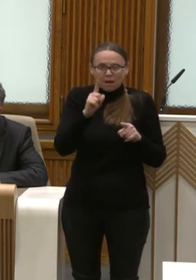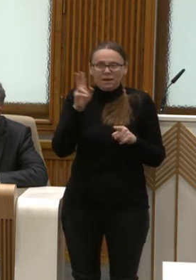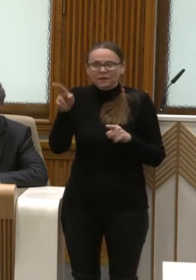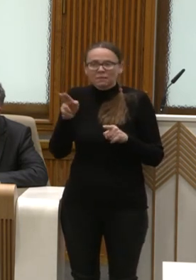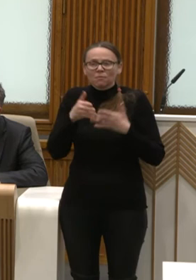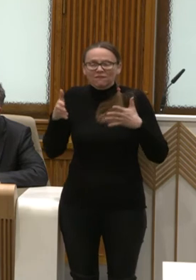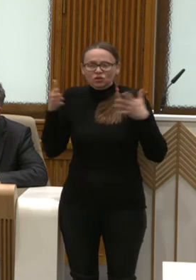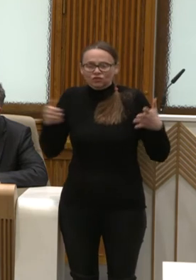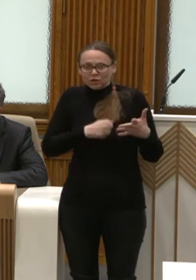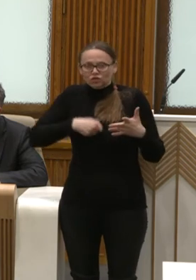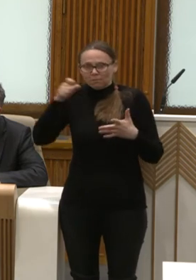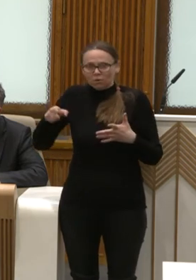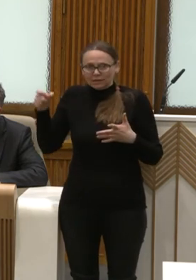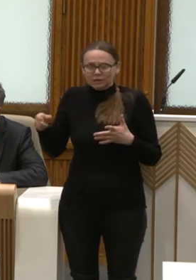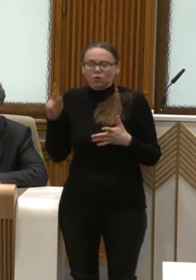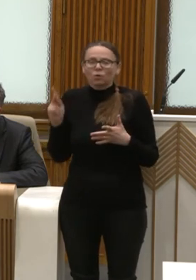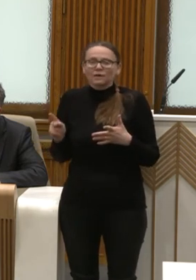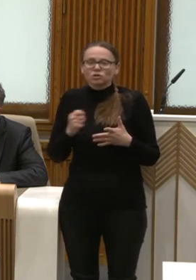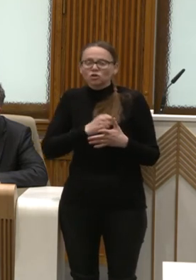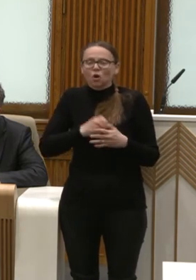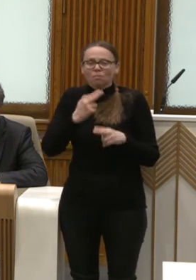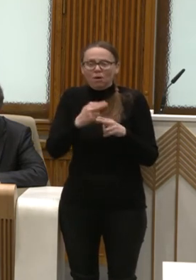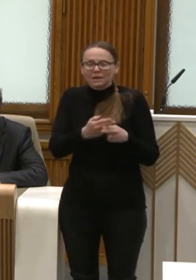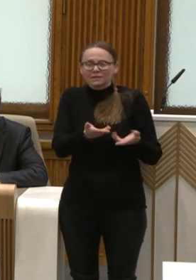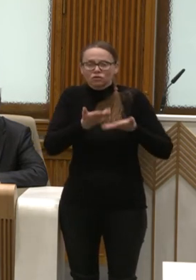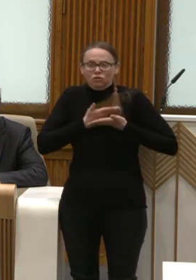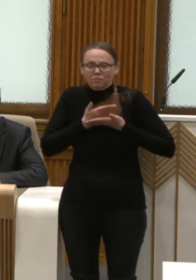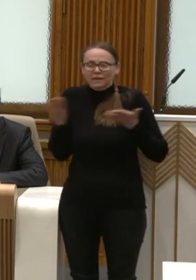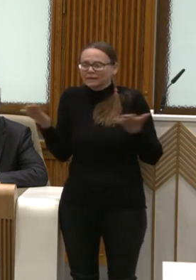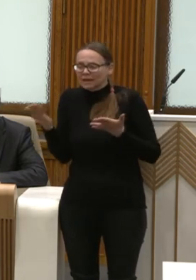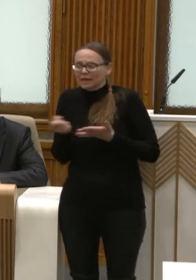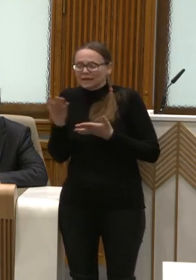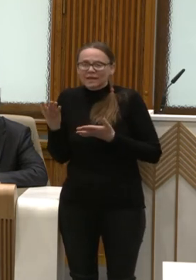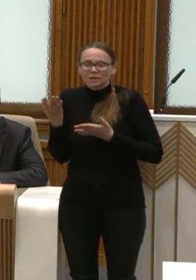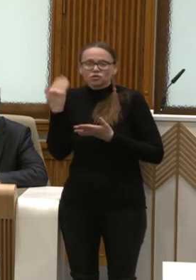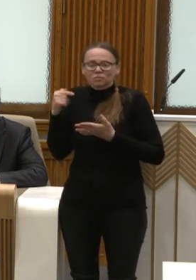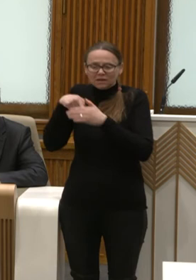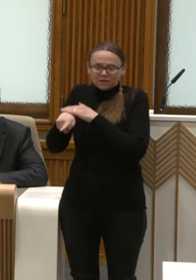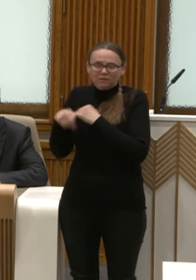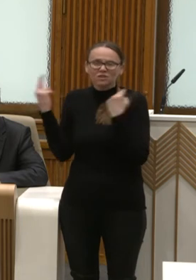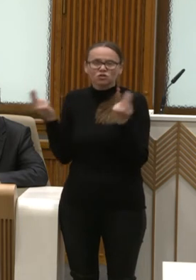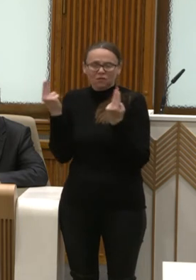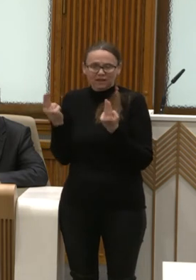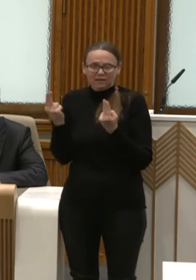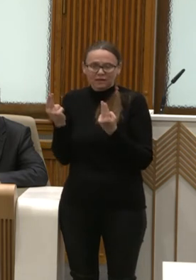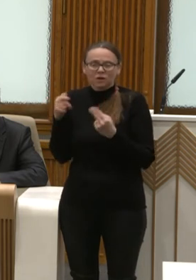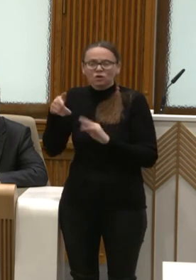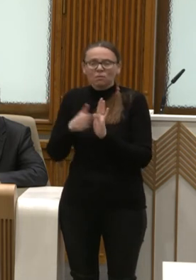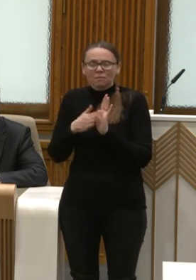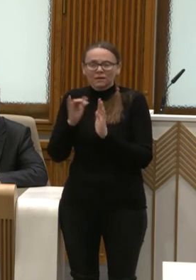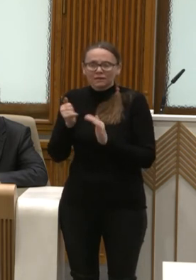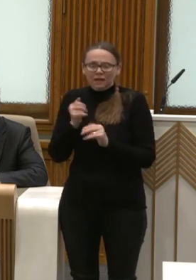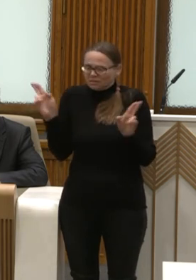več bolnikov, ki so bolezen dobili nekje, kjer so se zadrževali v Sloveniji. To se pravi, da je